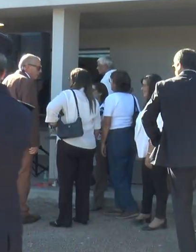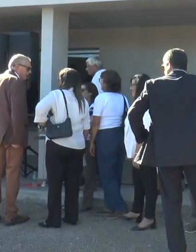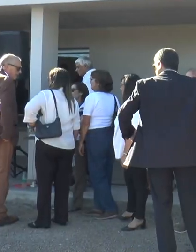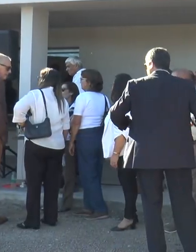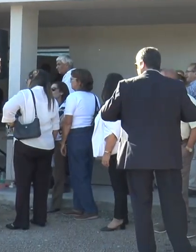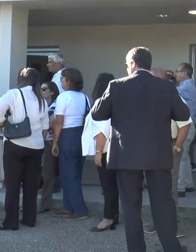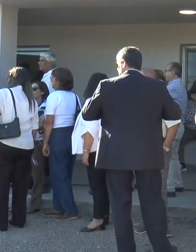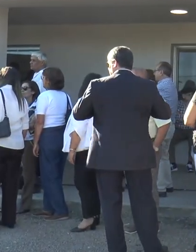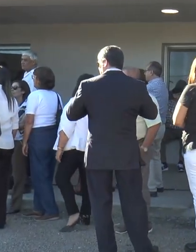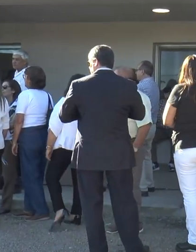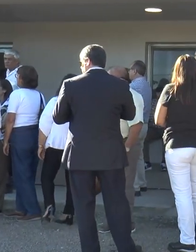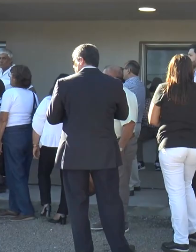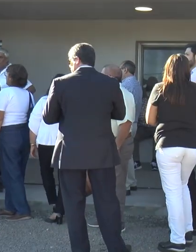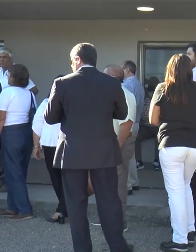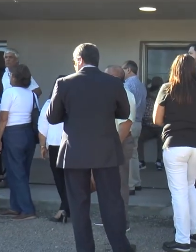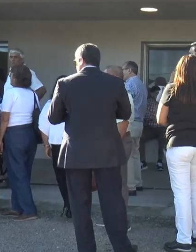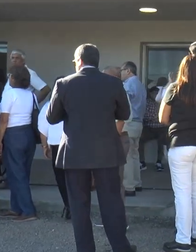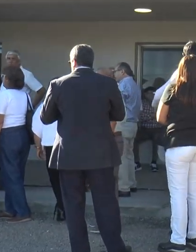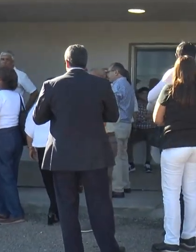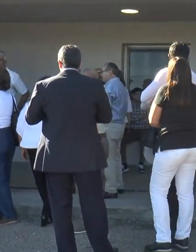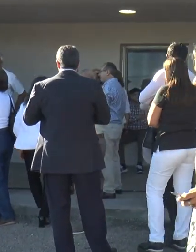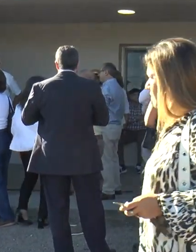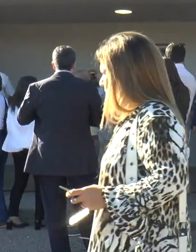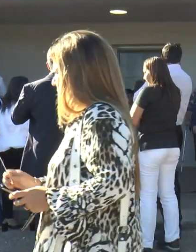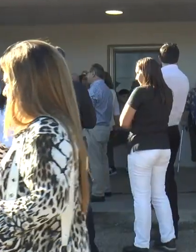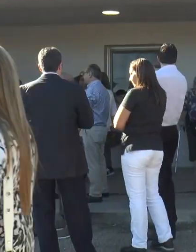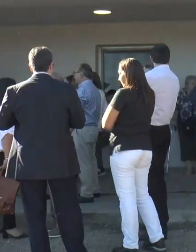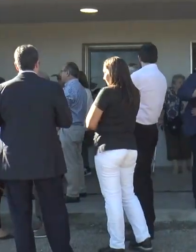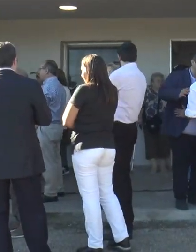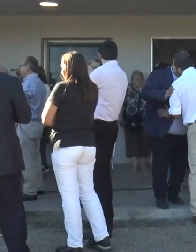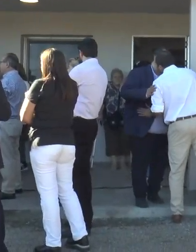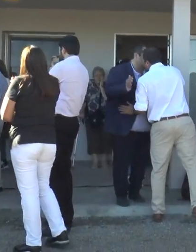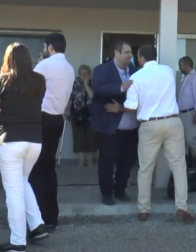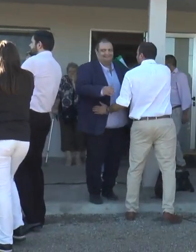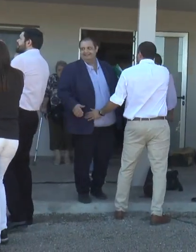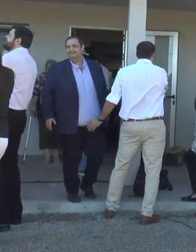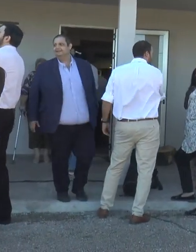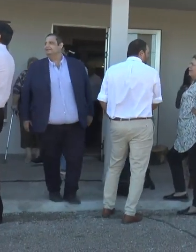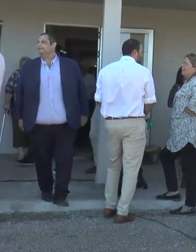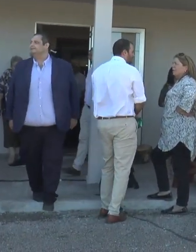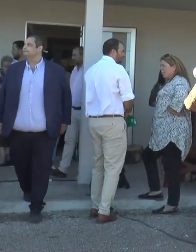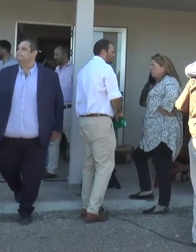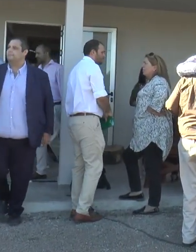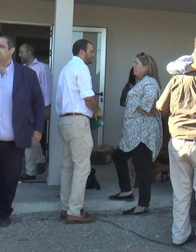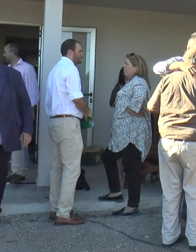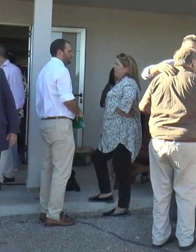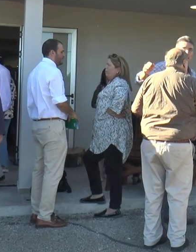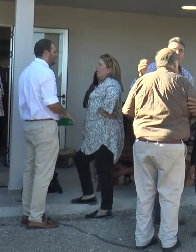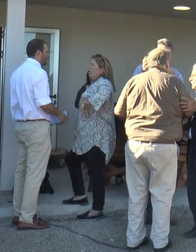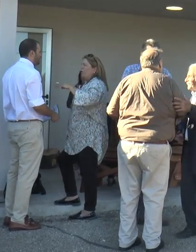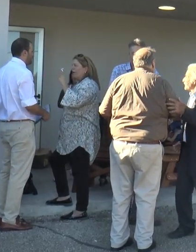A Ricardo, al psiquiatra, al doctor tacuarembuense, como decía ella, en Artigas,